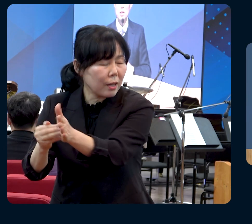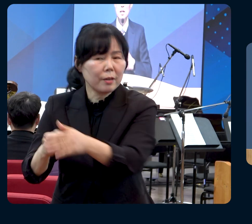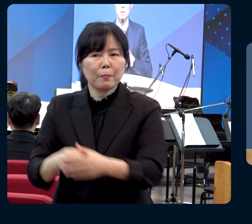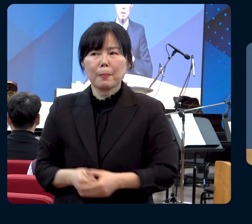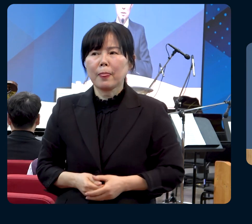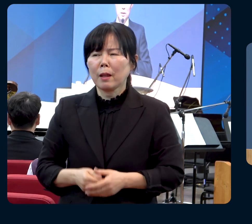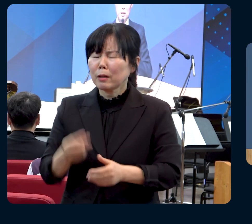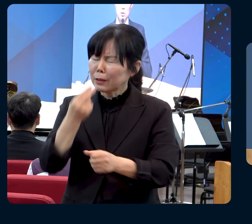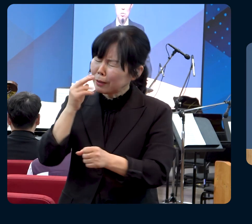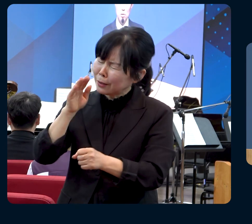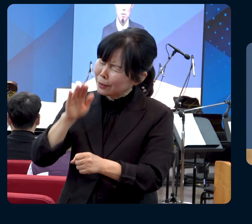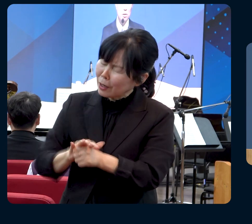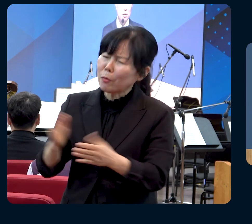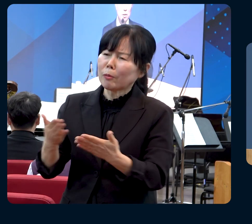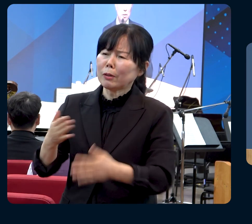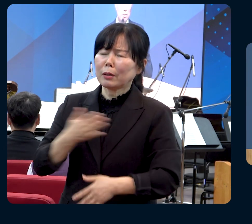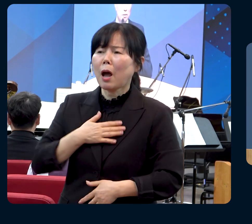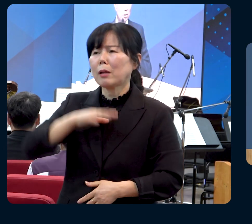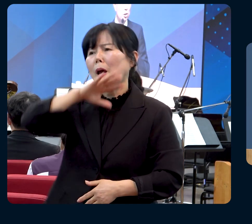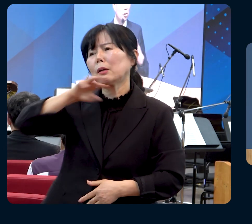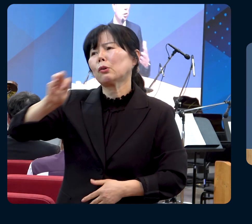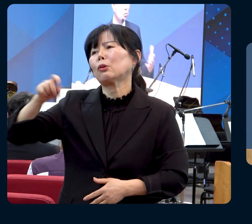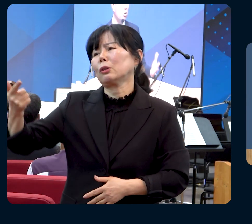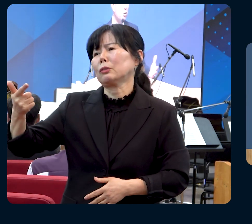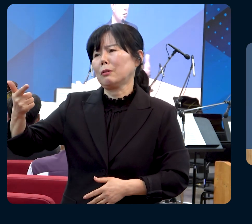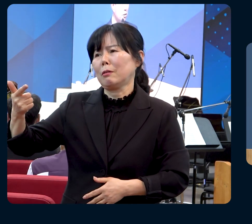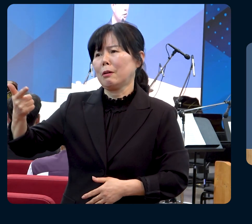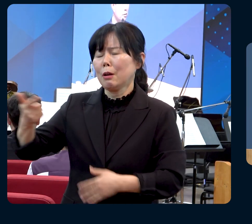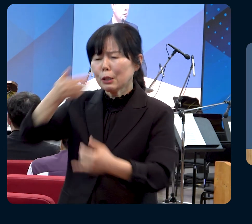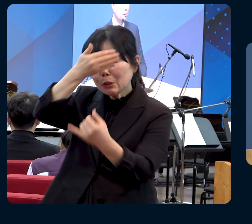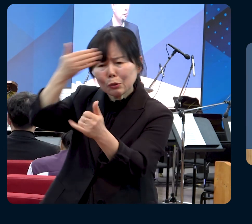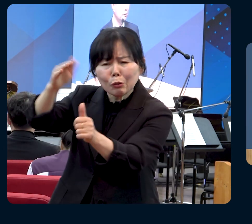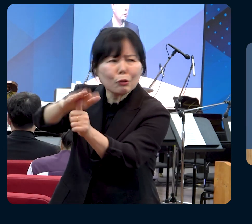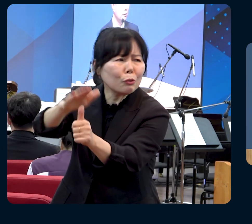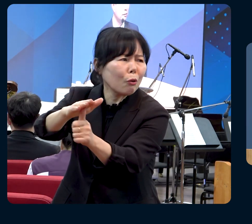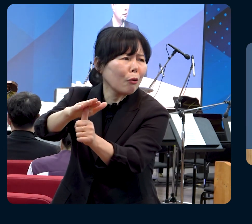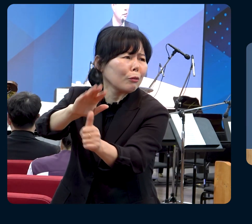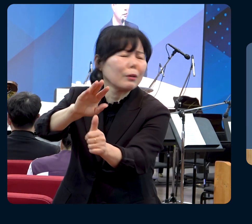너무 기가 막힌 거예요. 저도 36, 그 청년도 36.